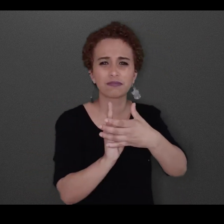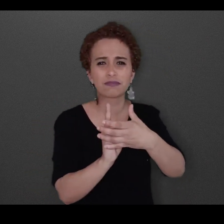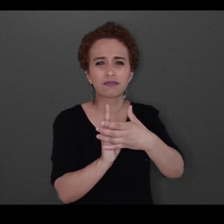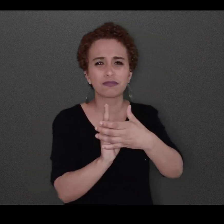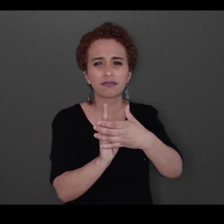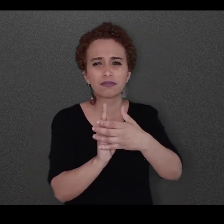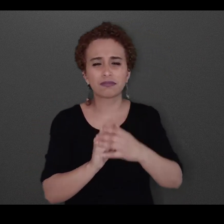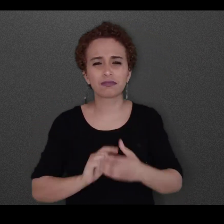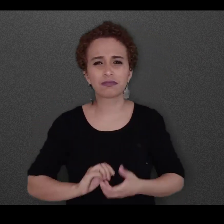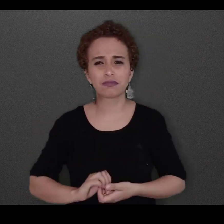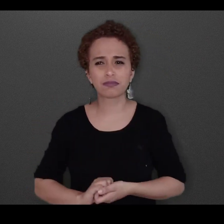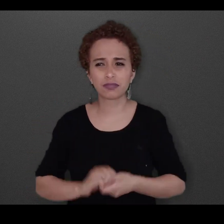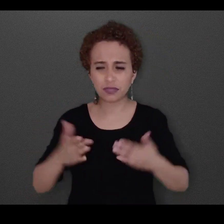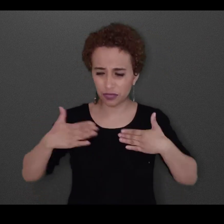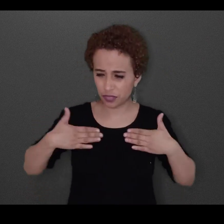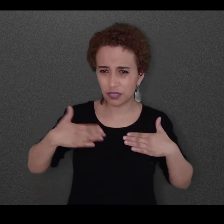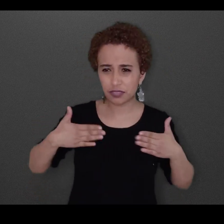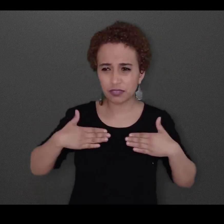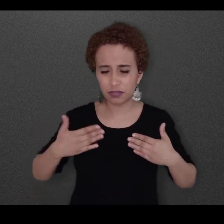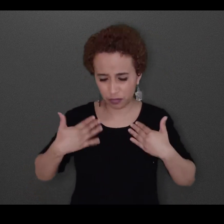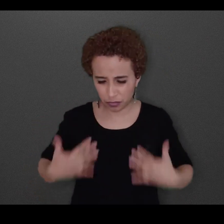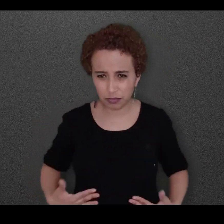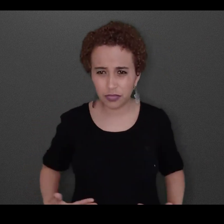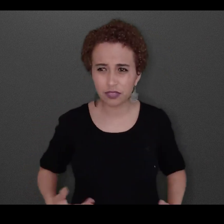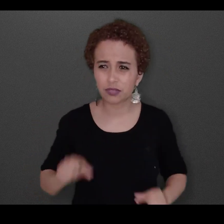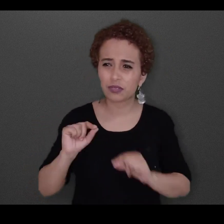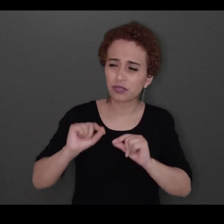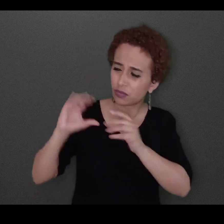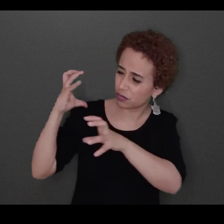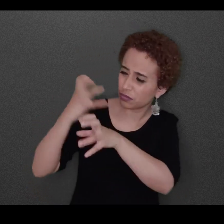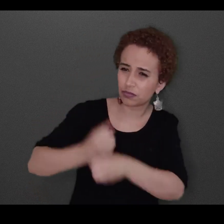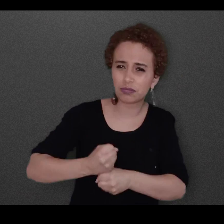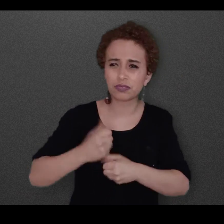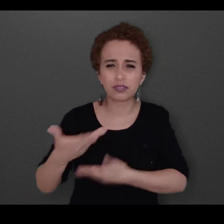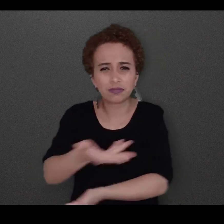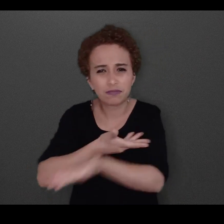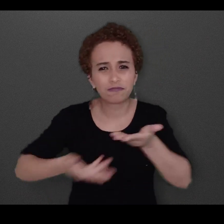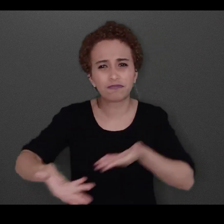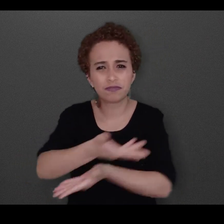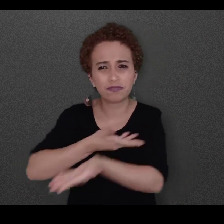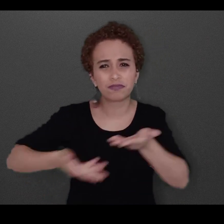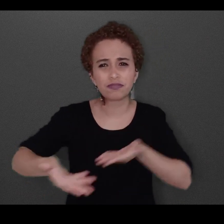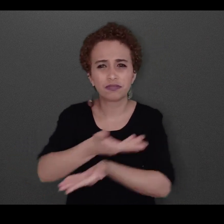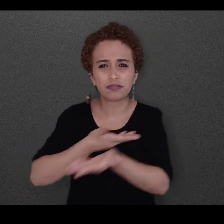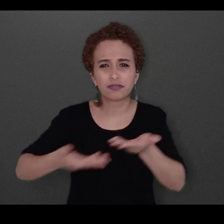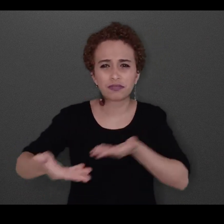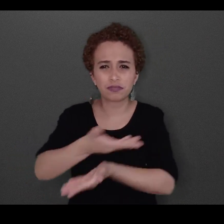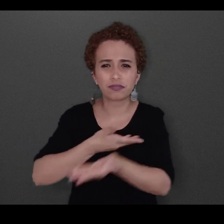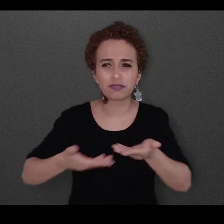Corpo é resultado da interação da pessoa e o conjunto da sociedade.